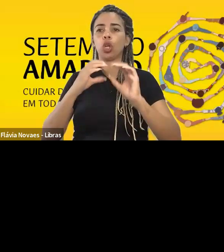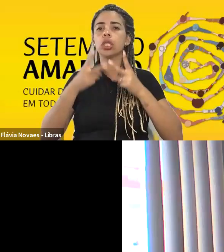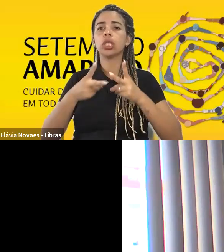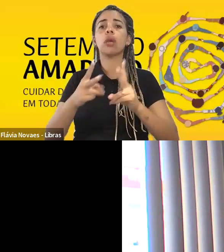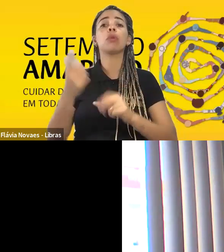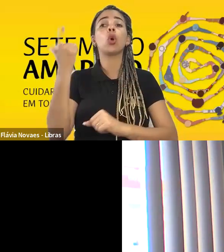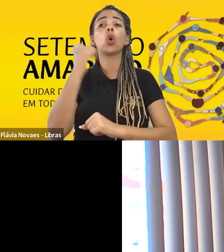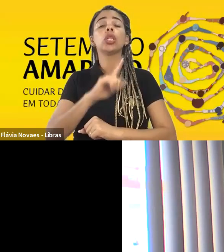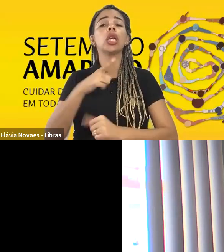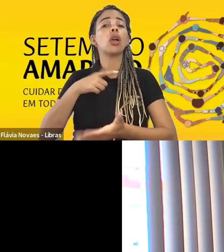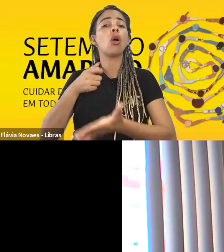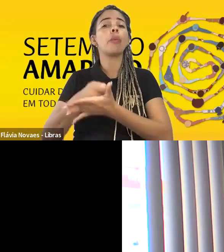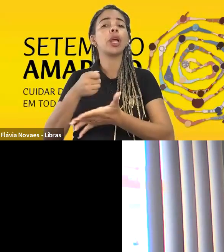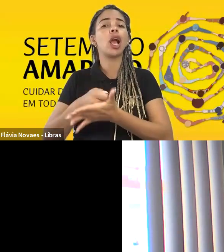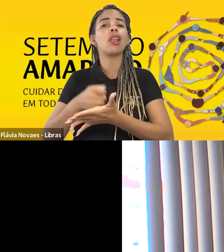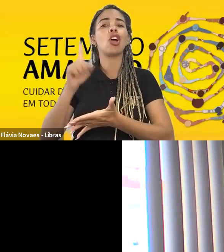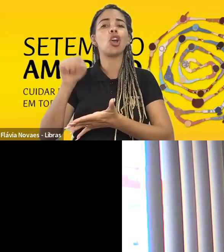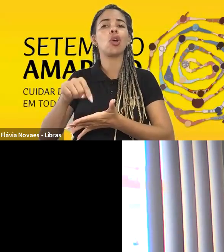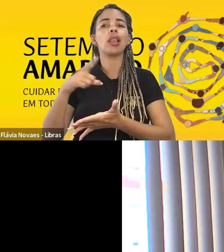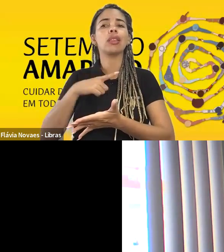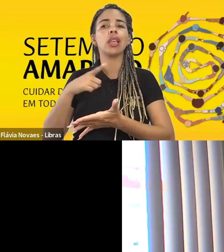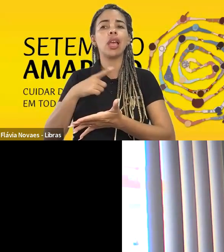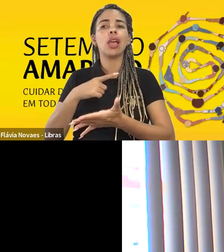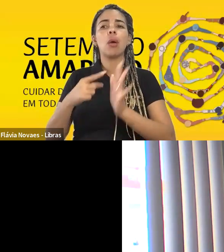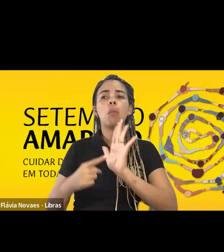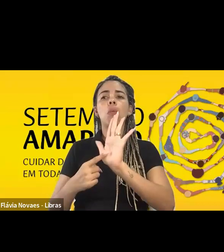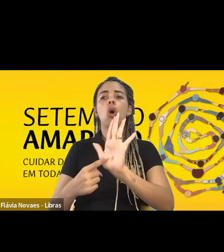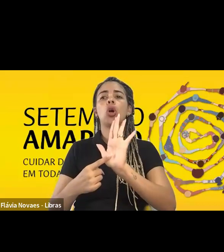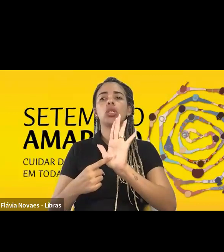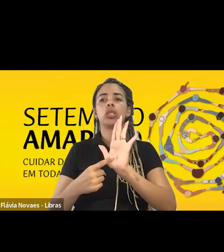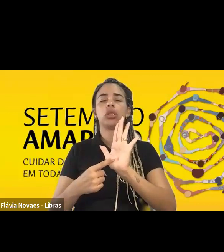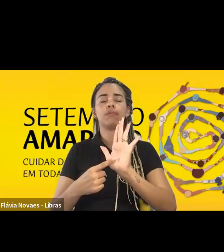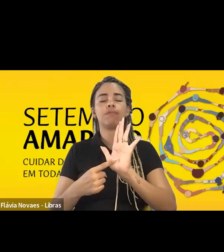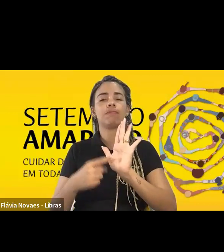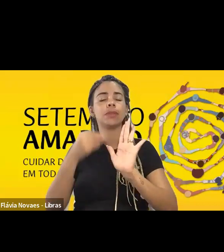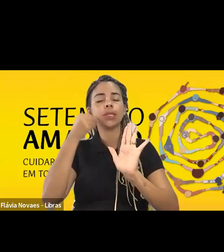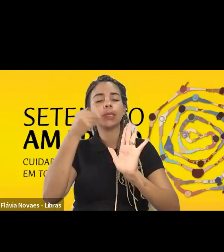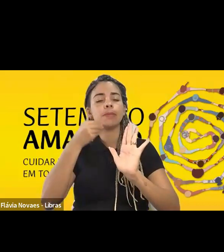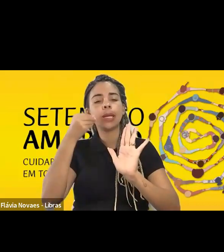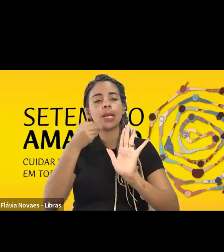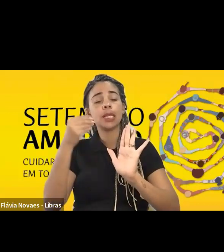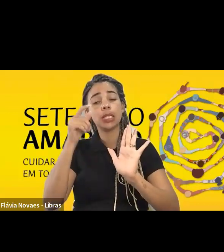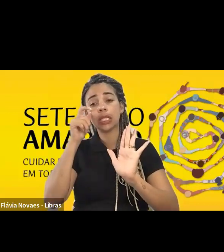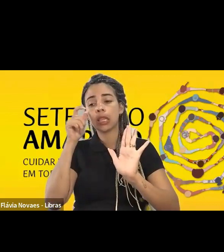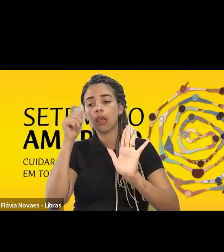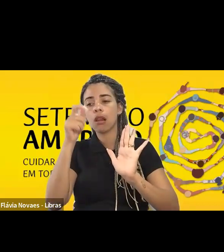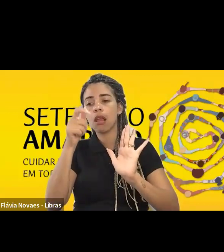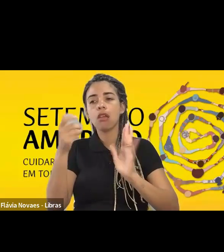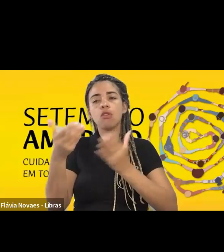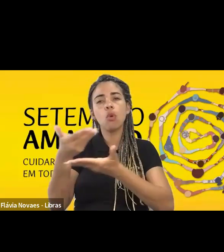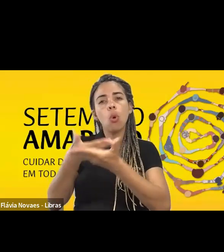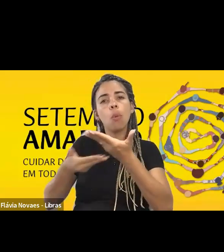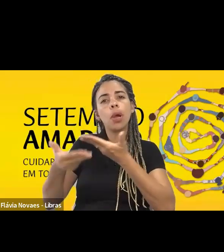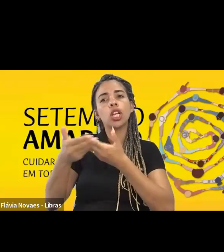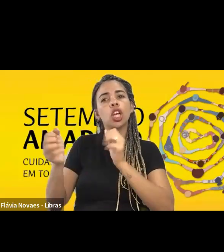passa obrigatoriamente por uma exposição ou pela experiência de um interesse compartilhado com o